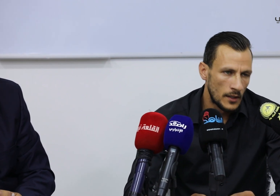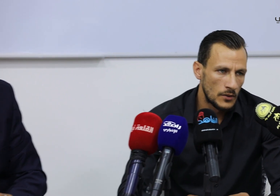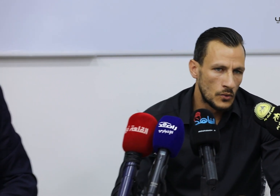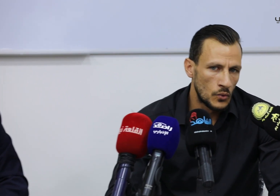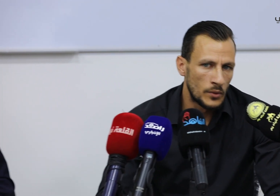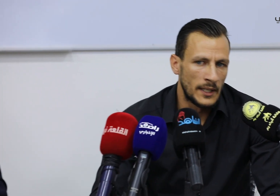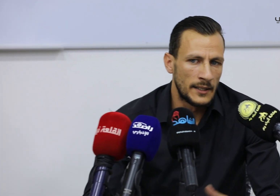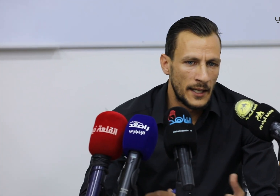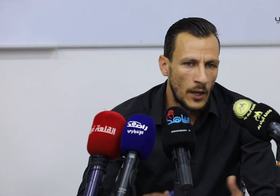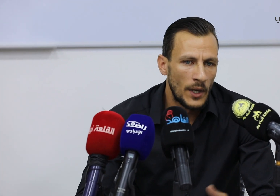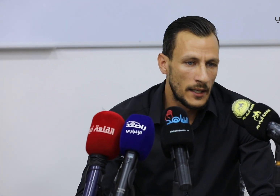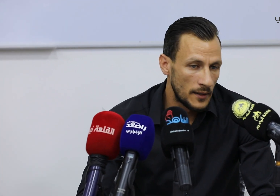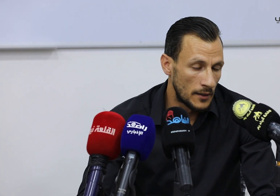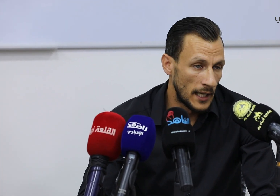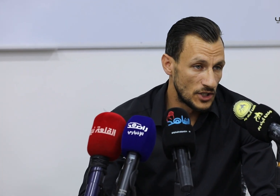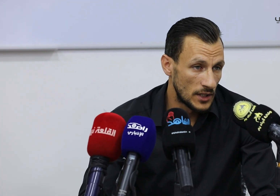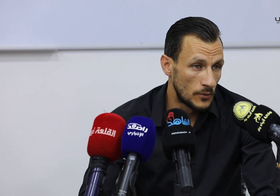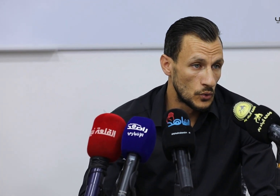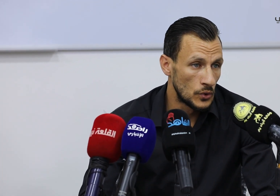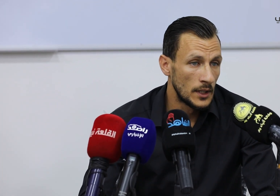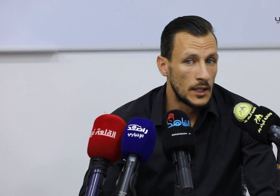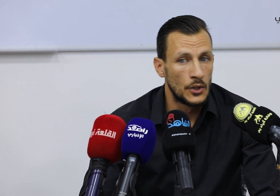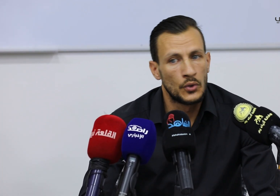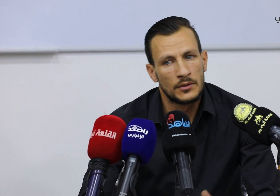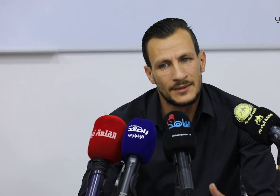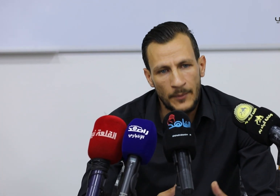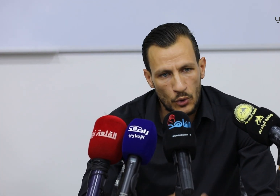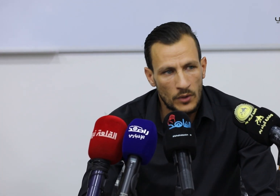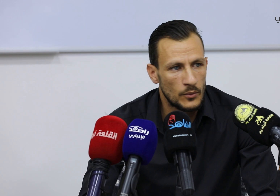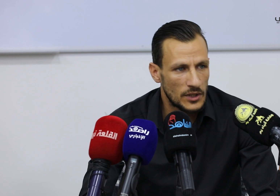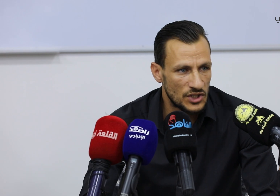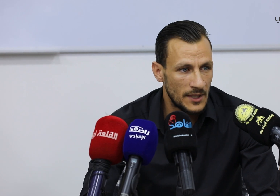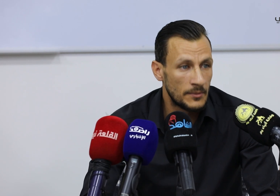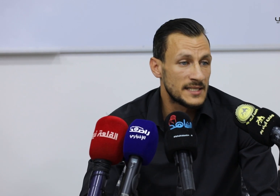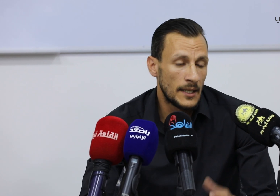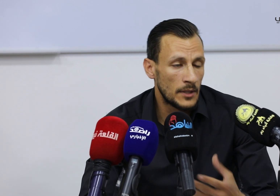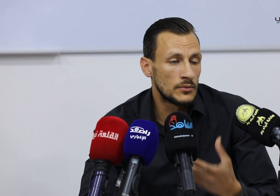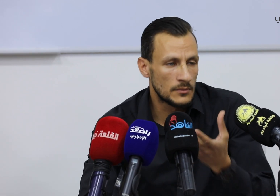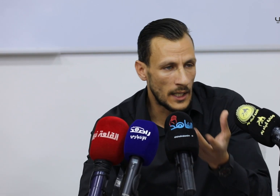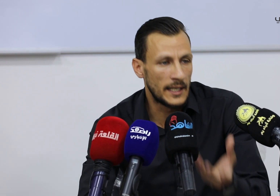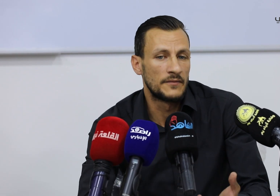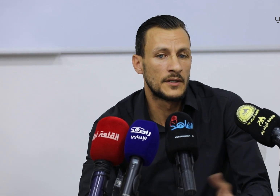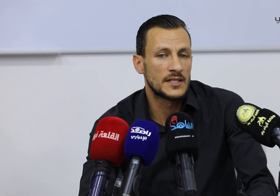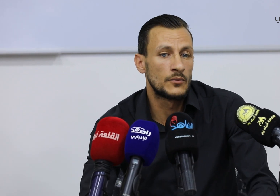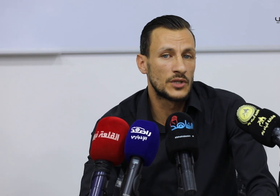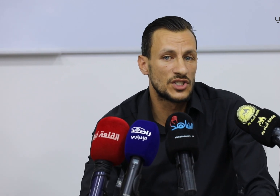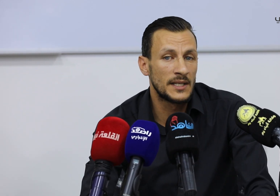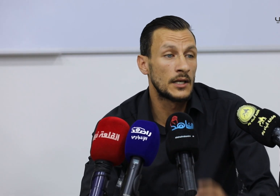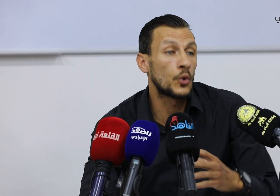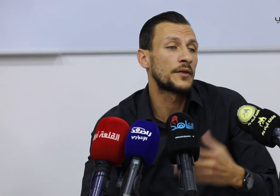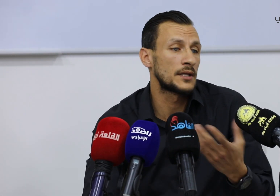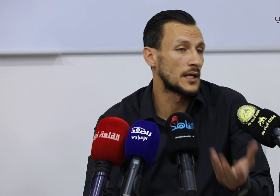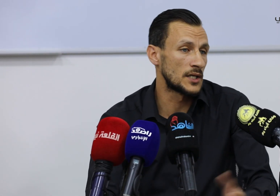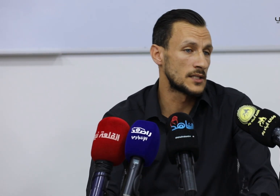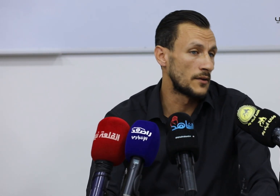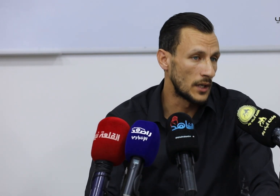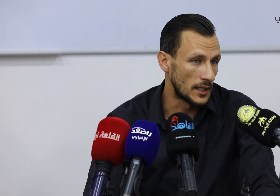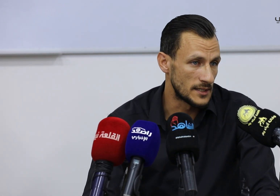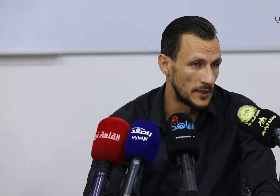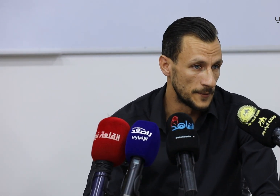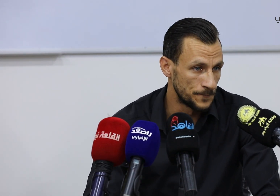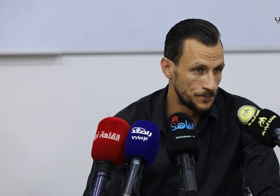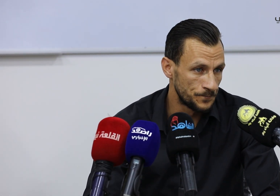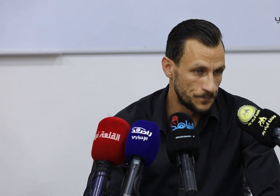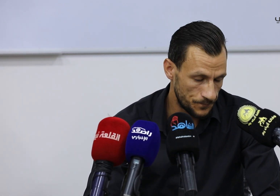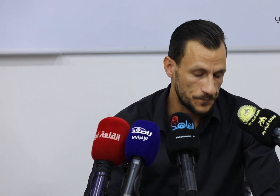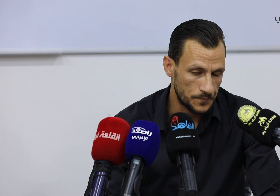بكثرة، ويعني احنا حاولنا كثير نعالج هذا الموضوع انه دائما يكون في مترجمين، بس دائما حكينا في نقص المترجمين لكثرة الاشخاص بدول الإعاقة